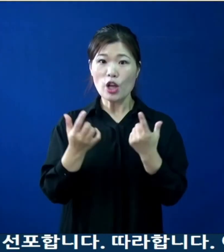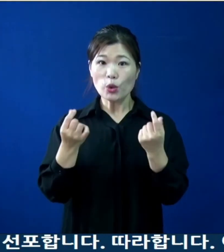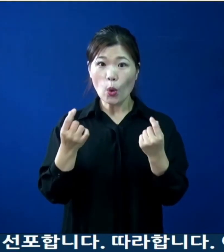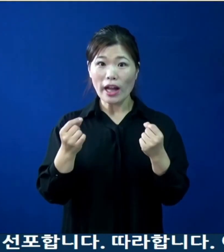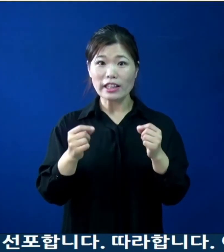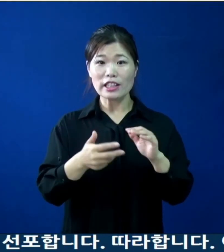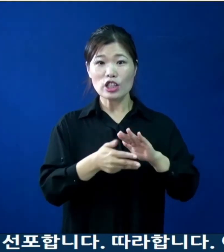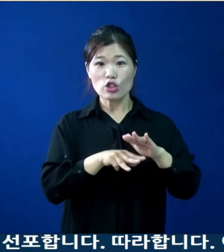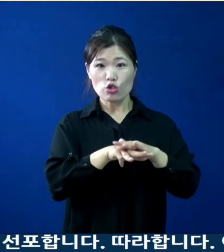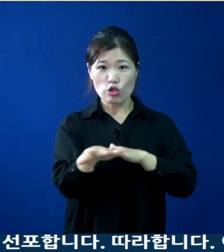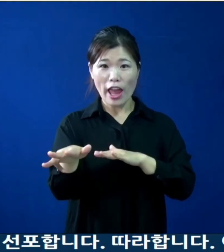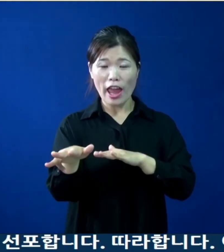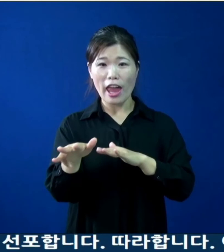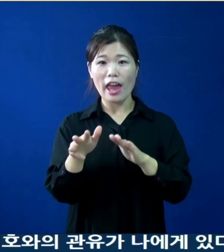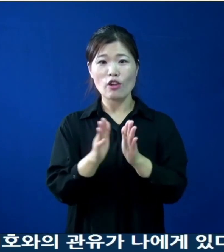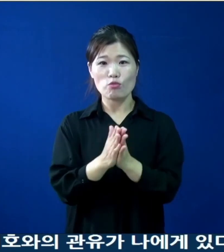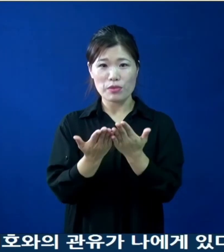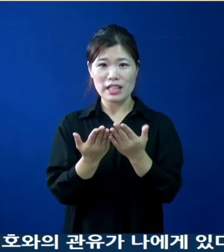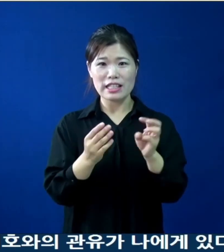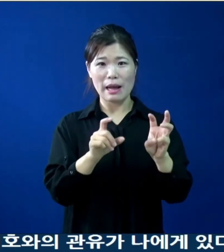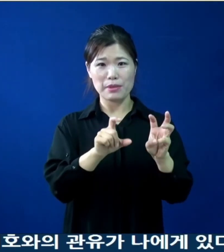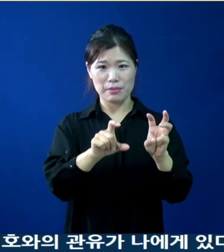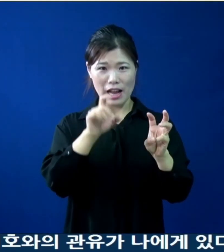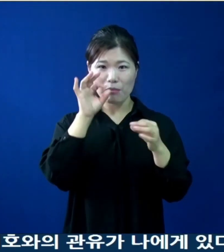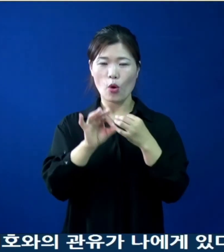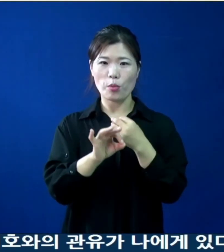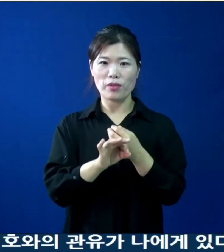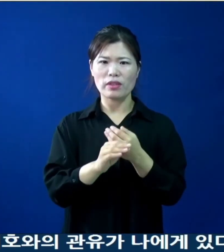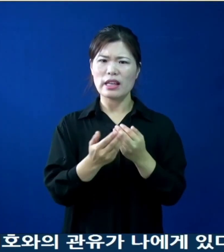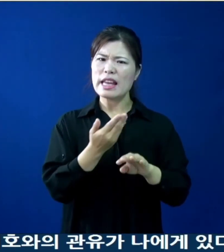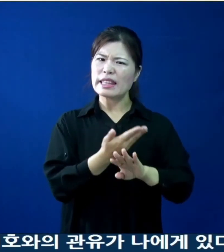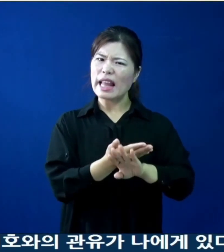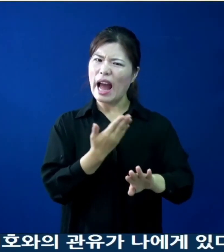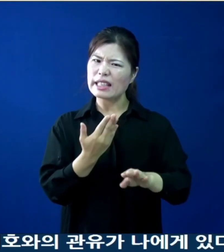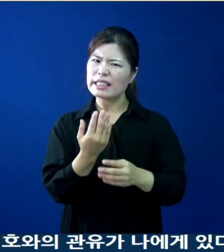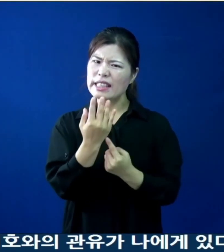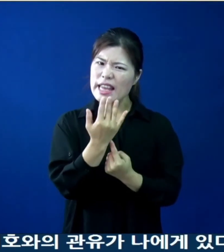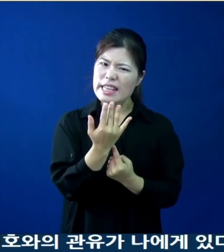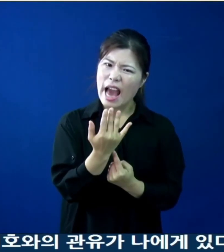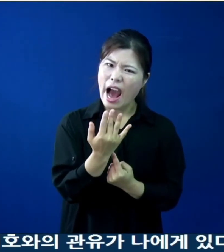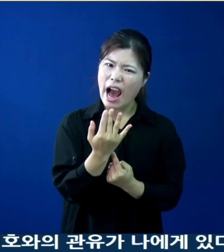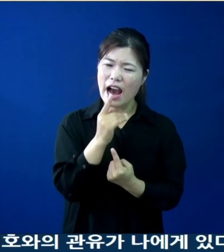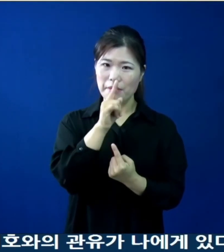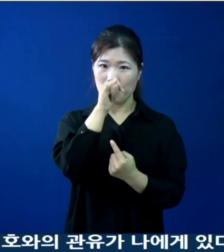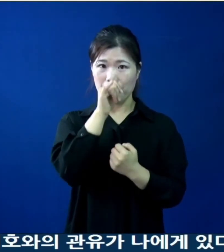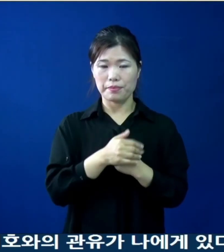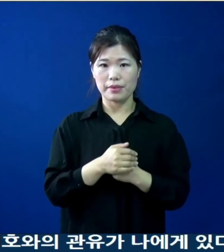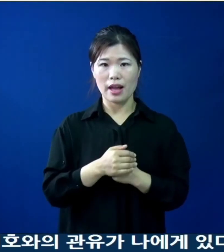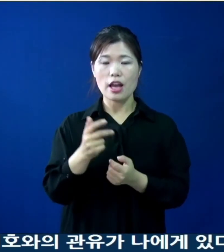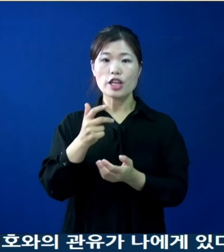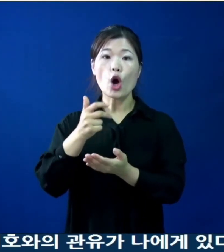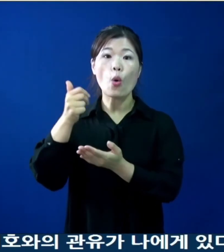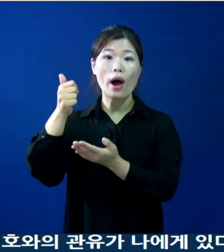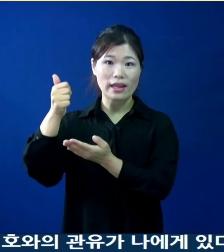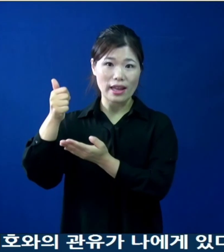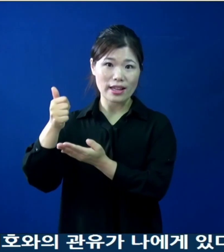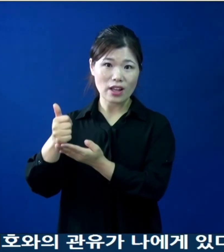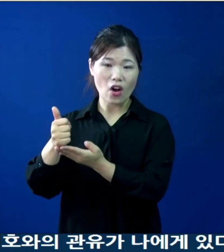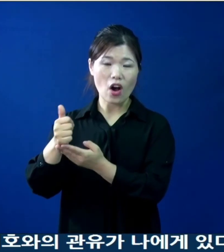출애굽기 30장, 아까 다른 향 우리가 다룰 때 여호와께서